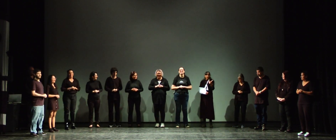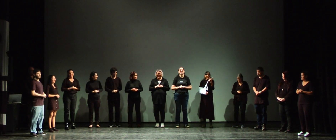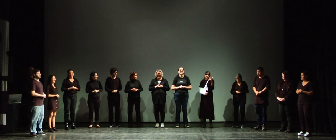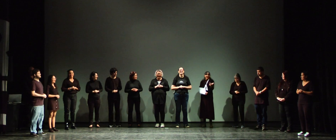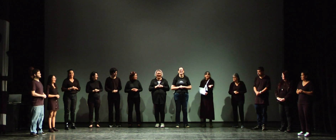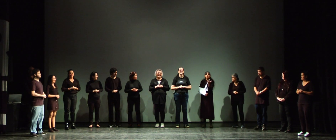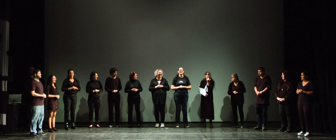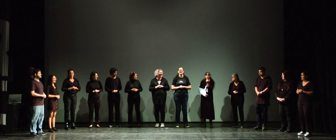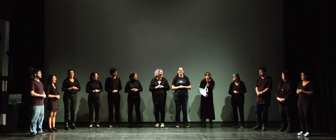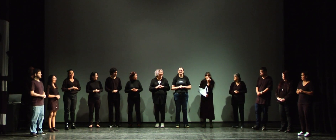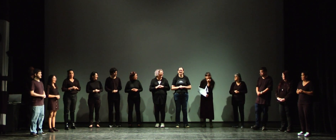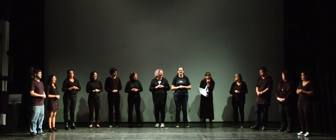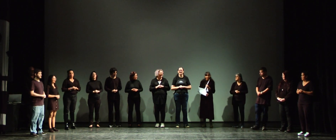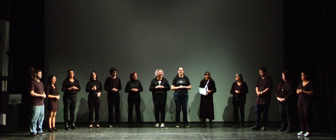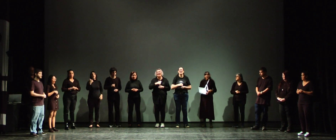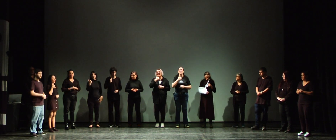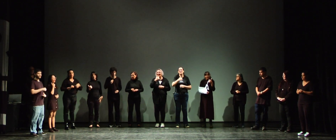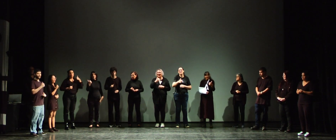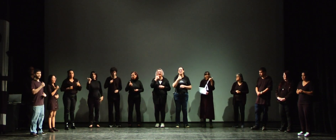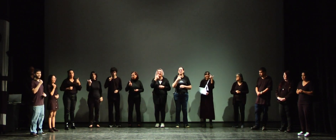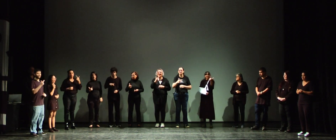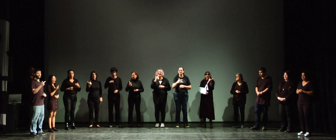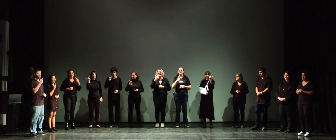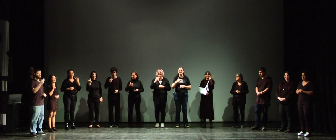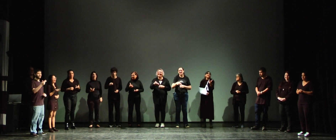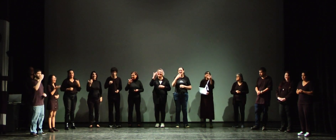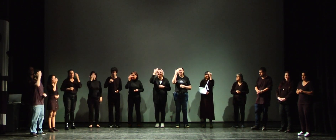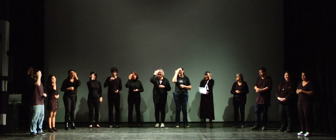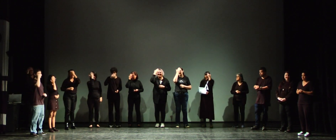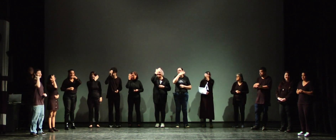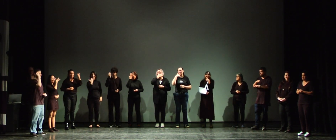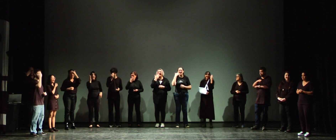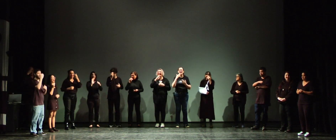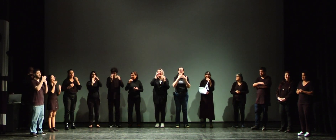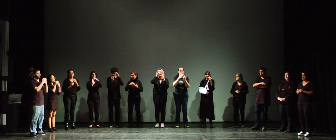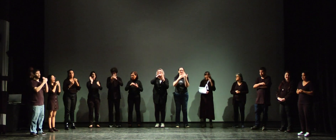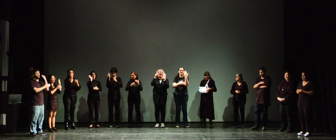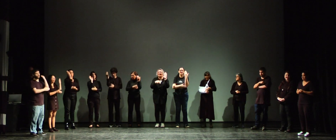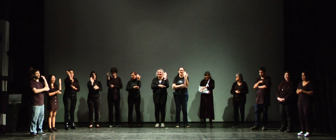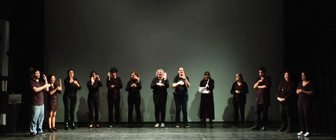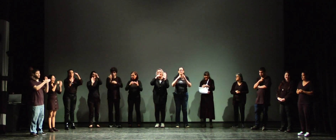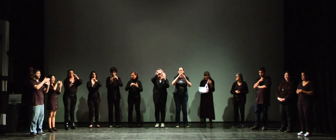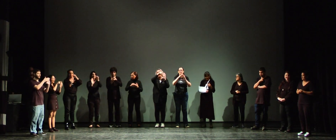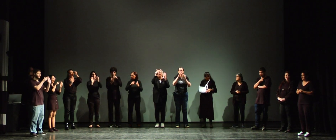dois, três, come o ovo. Um, dois, três, testa, cara, mão, cotovelo,